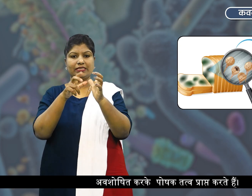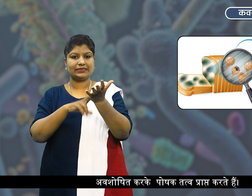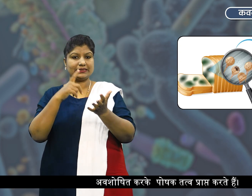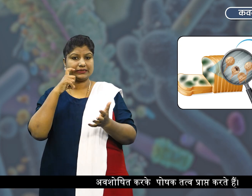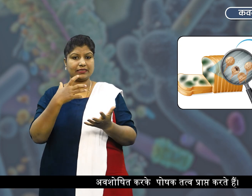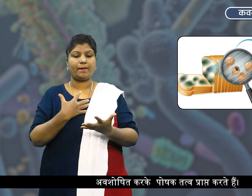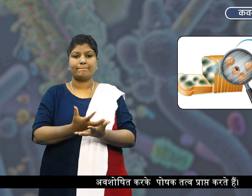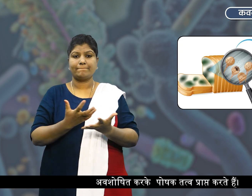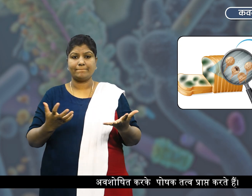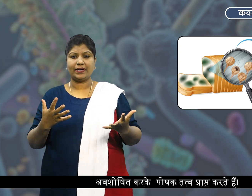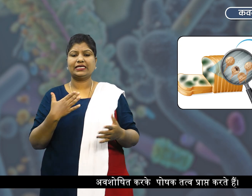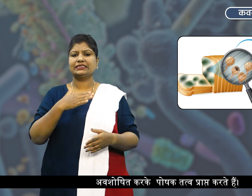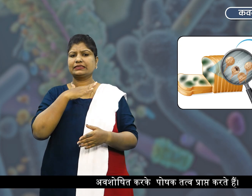प्राप्त करते हैं।